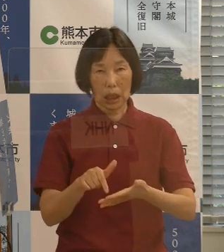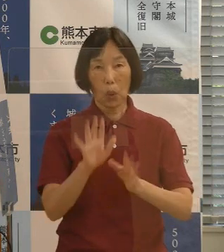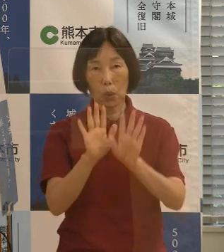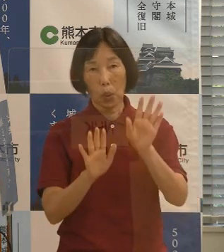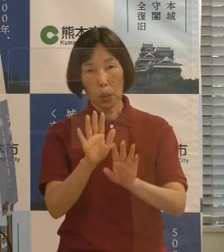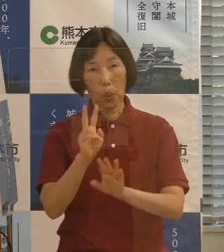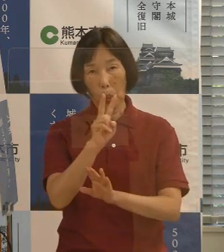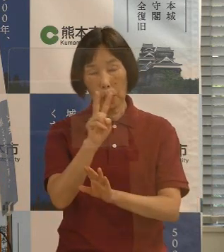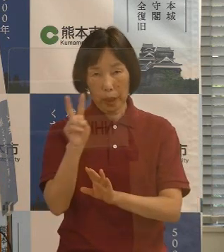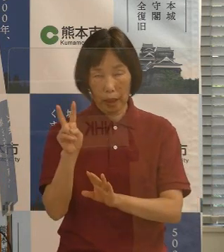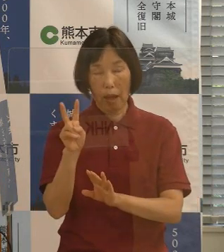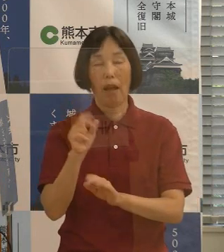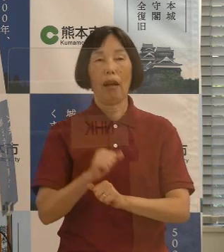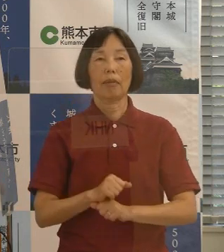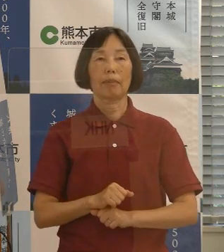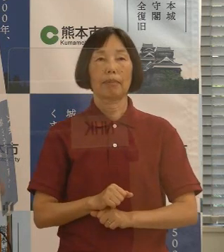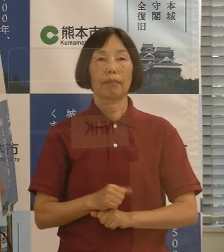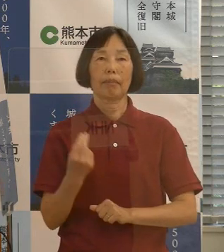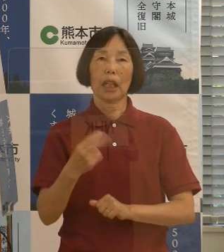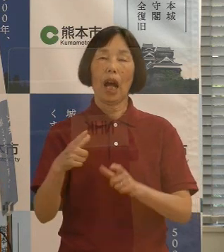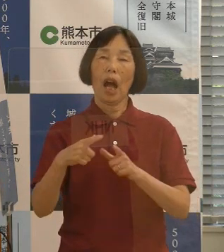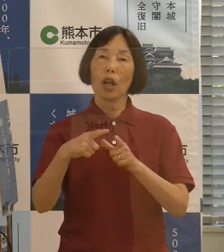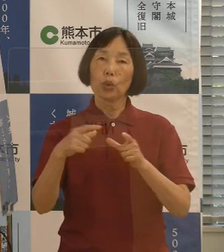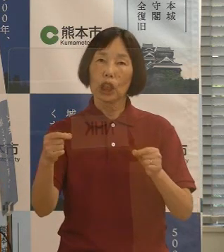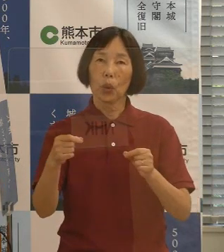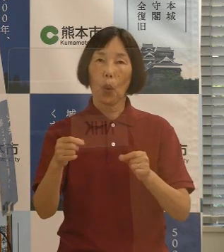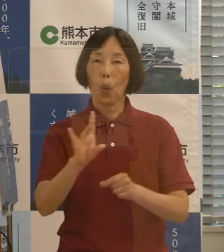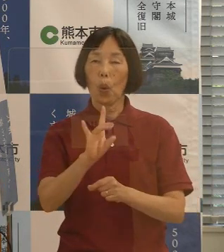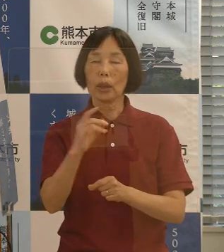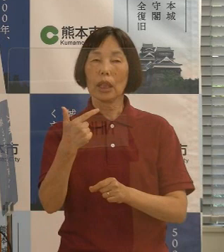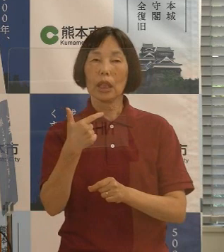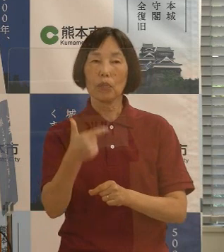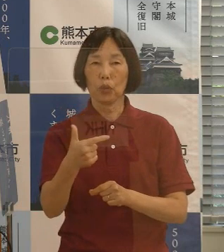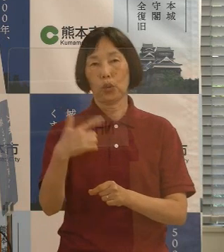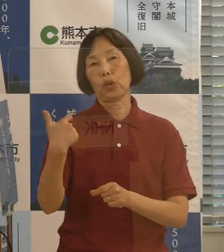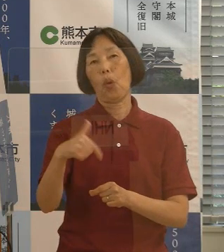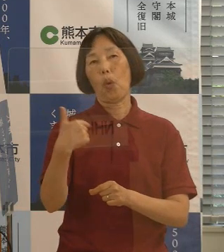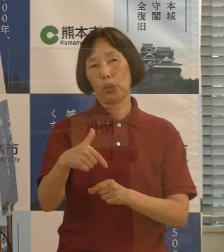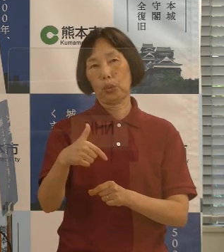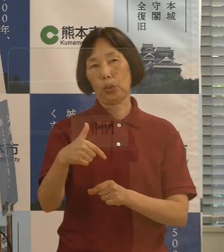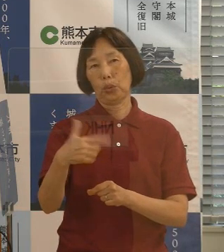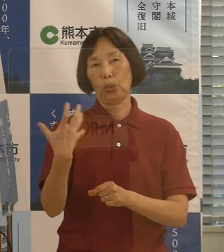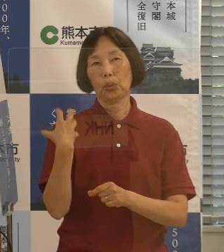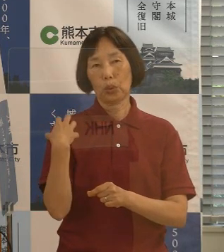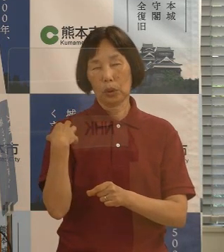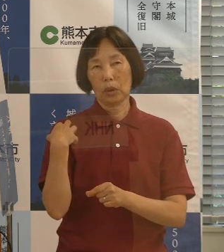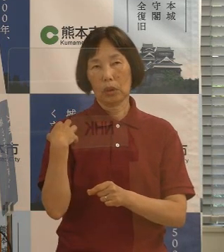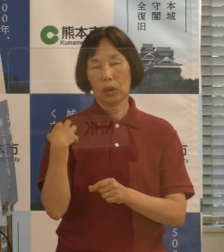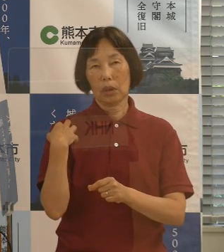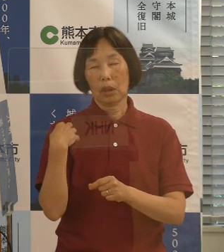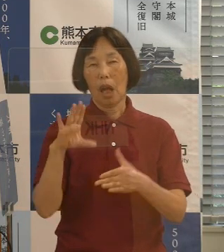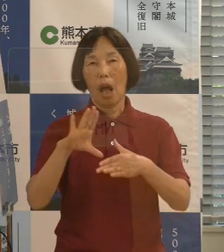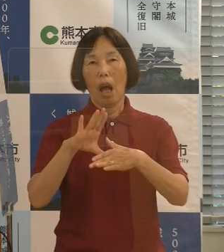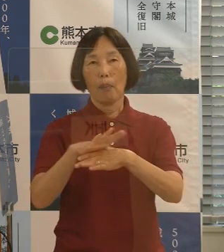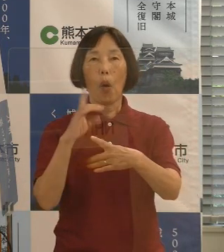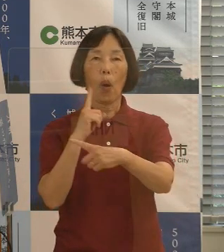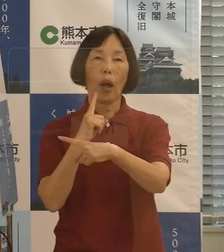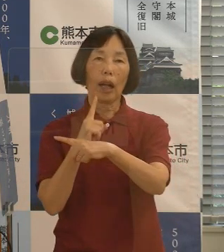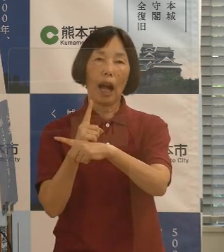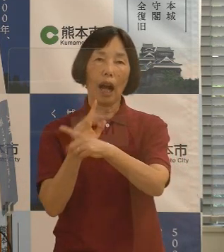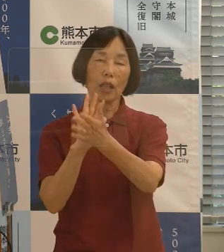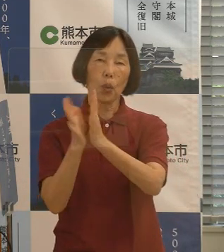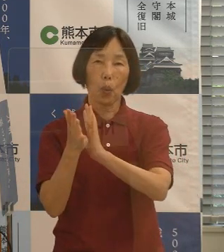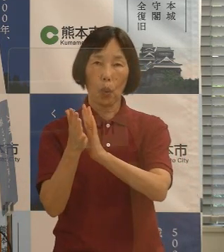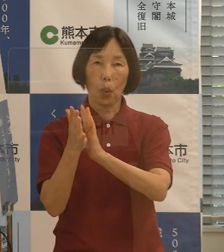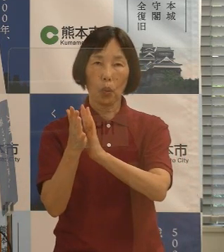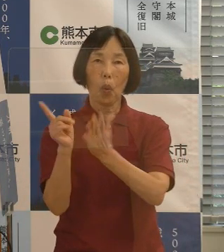からやはりこれは国のまあ義務教育でもありますのでですね、文部科学省のですね、まあ、いろんな方針対応も